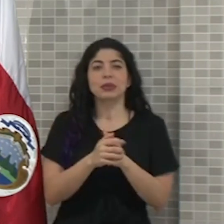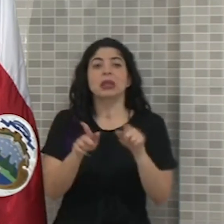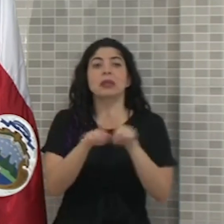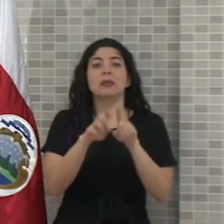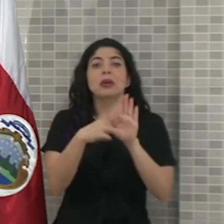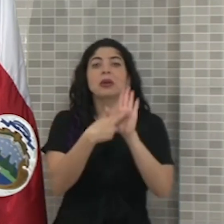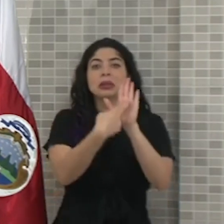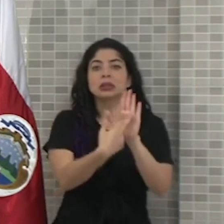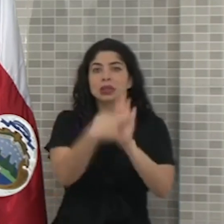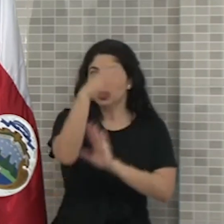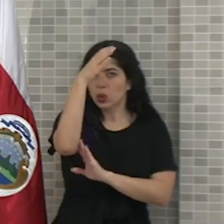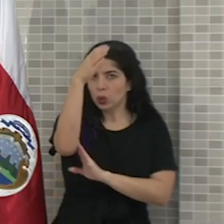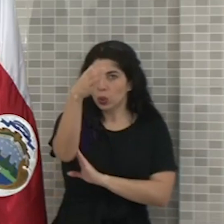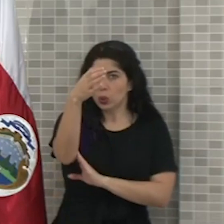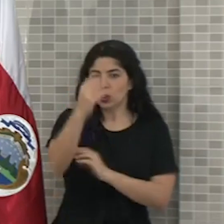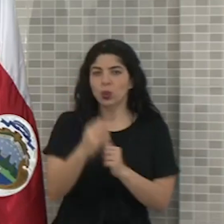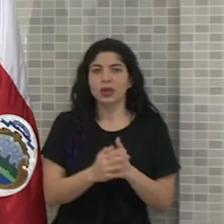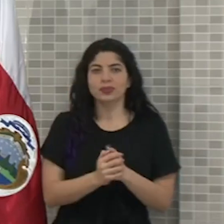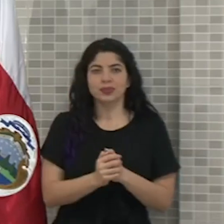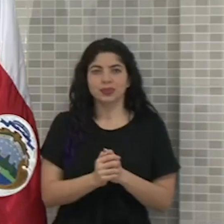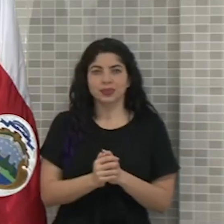representantes de la cultura,